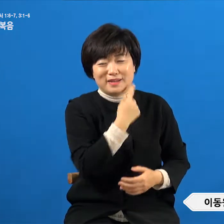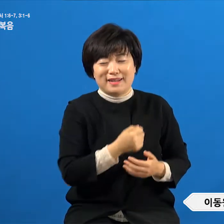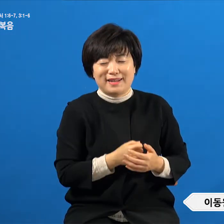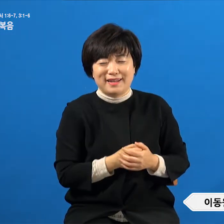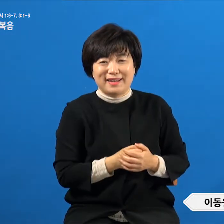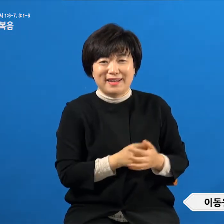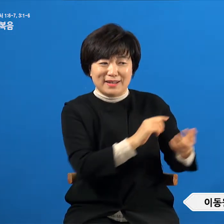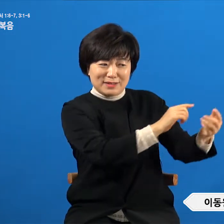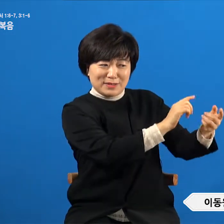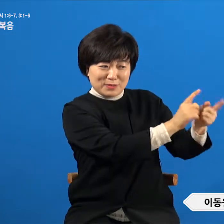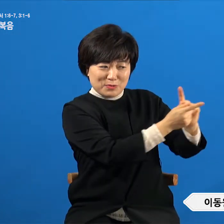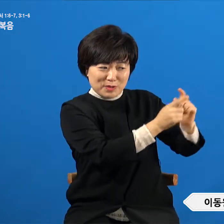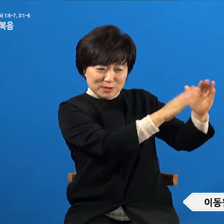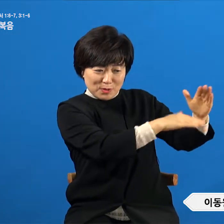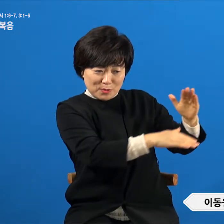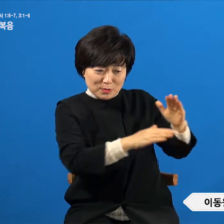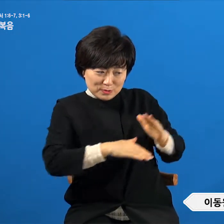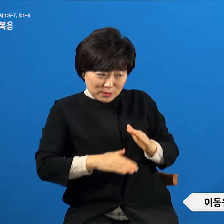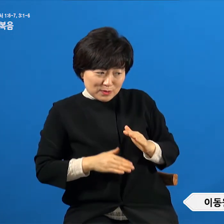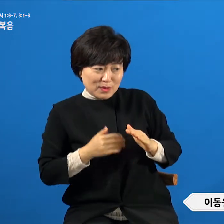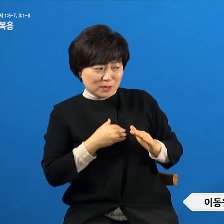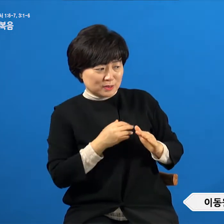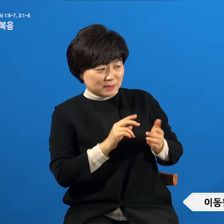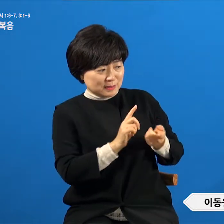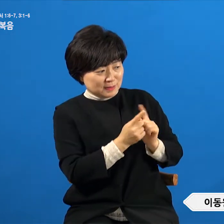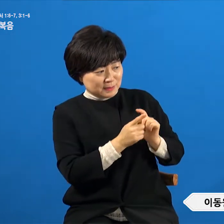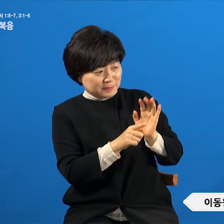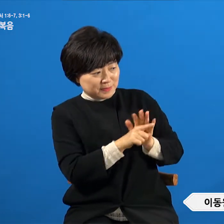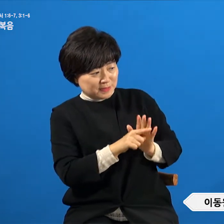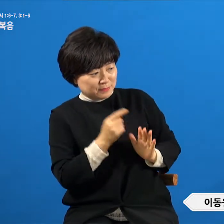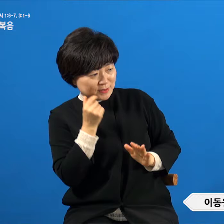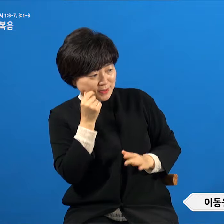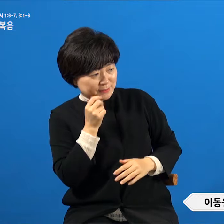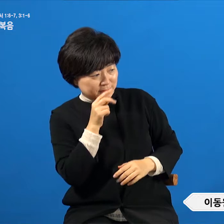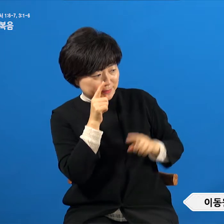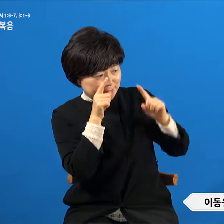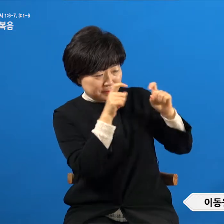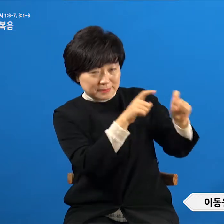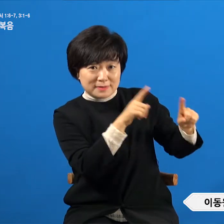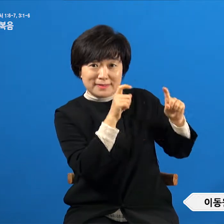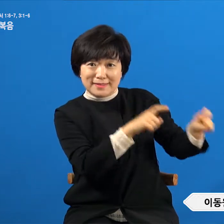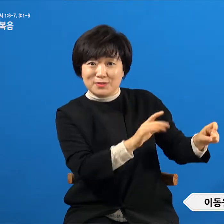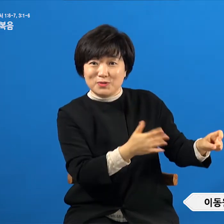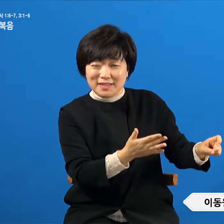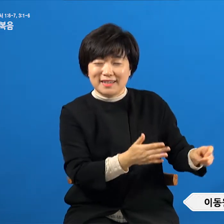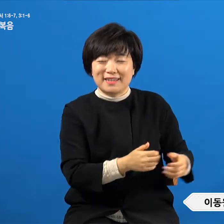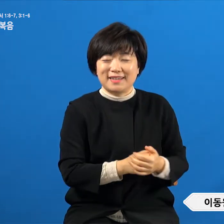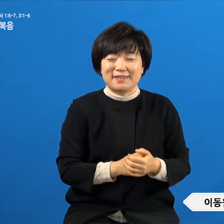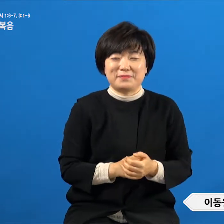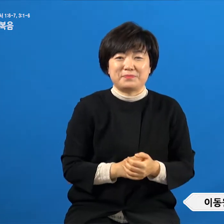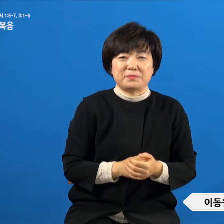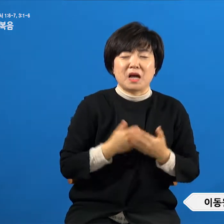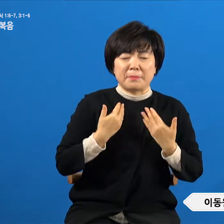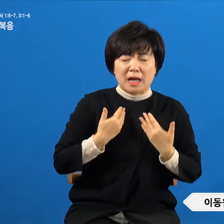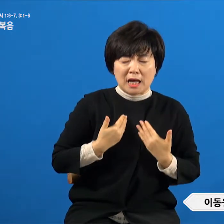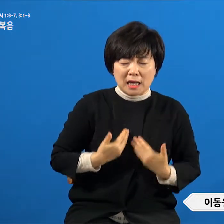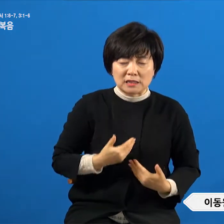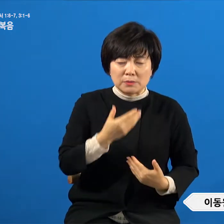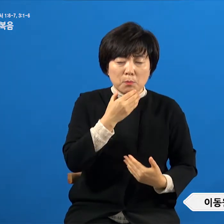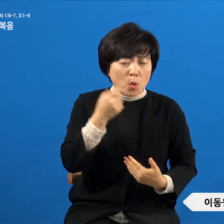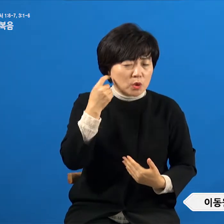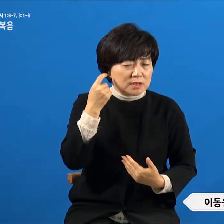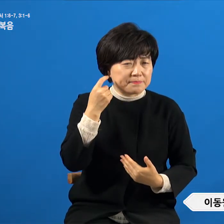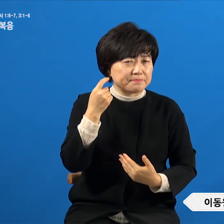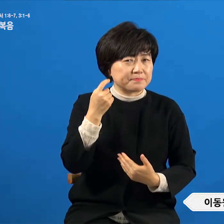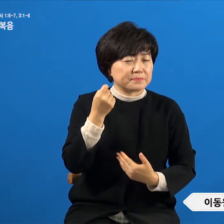사태가 벌어지고 있습니다. 어쨌든 가만히 들어왔어요. 그리고 가만히 복음이 아닌 복음을 전하기